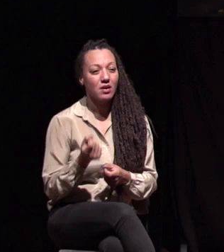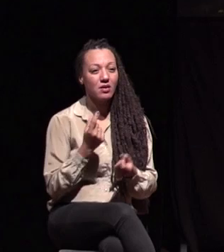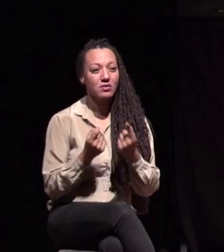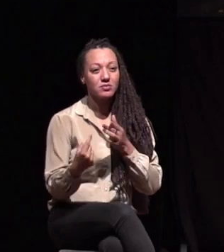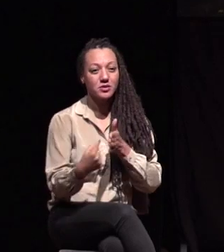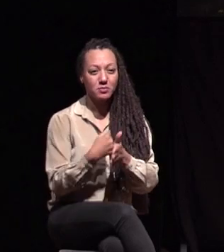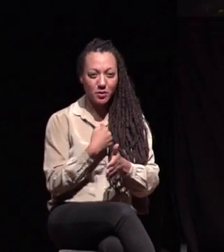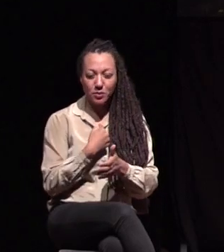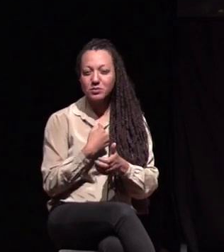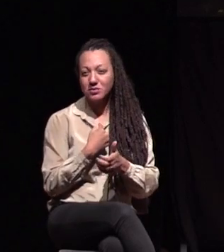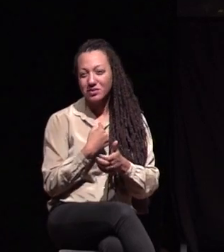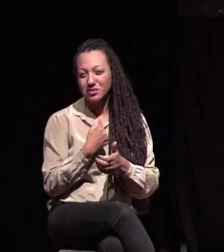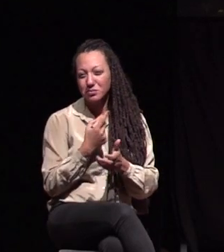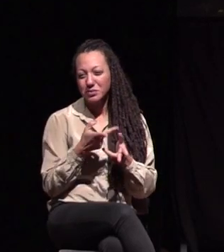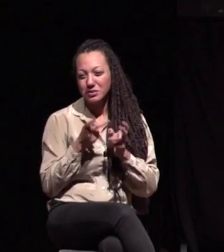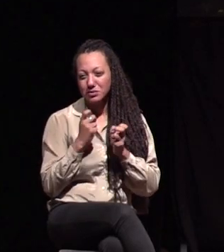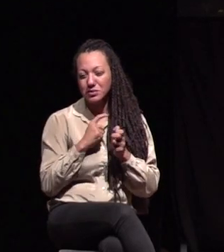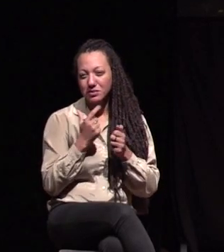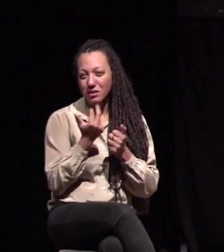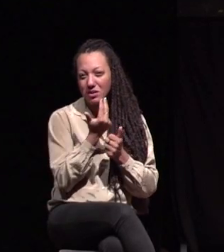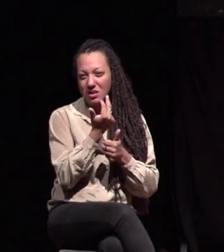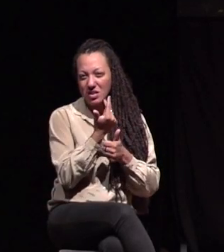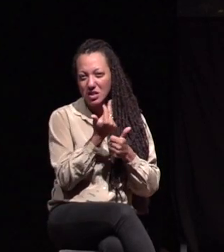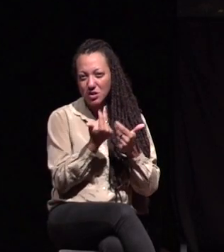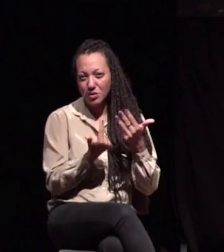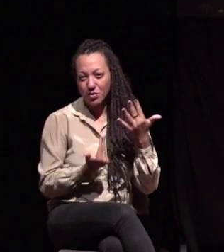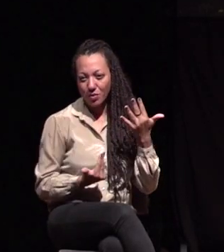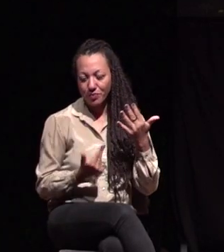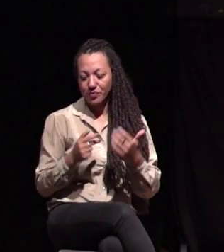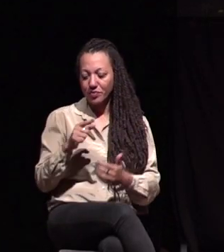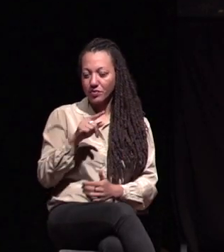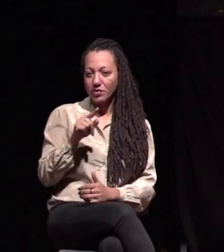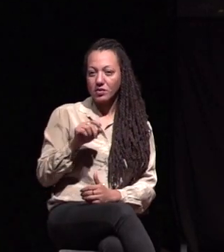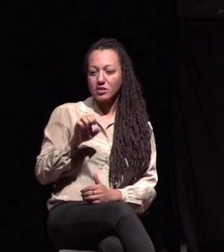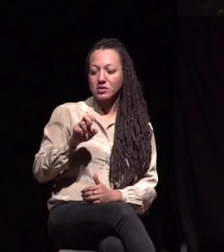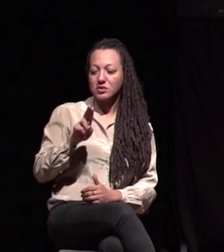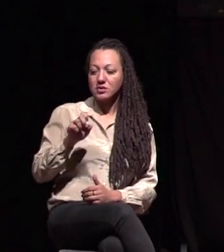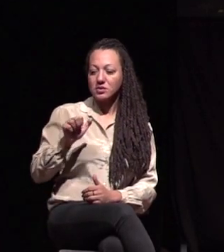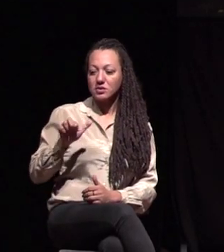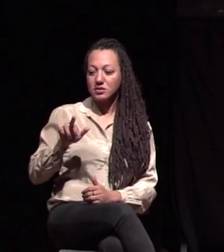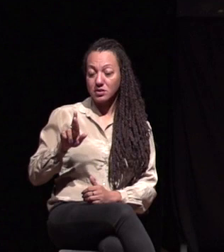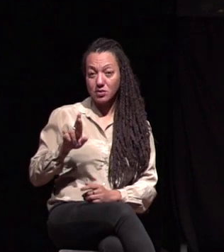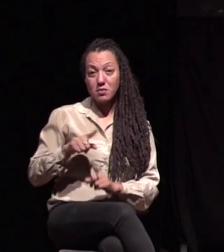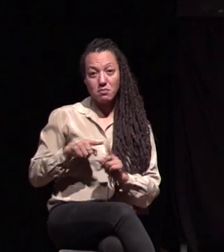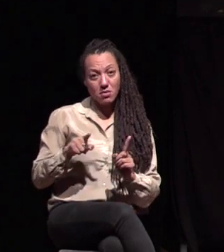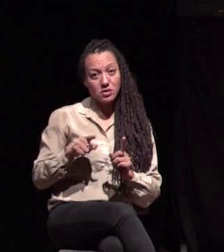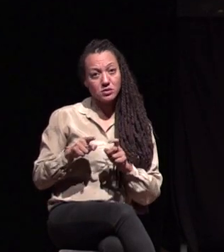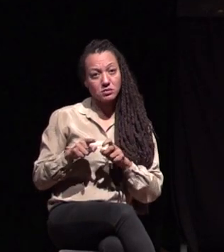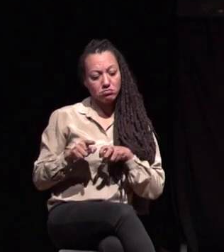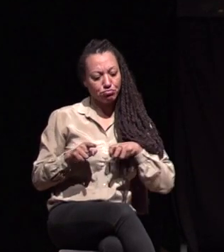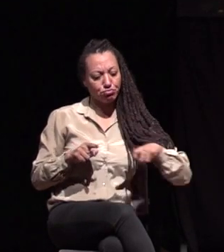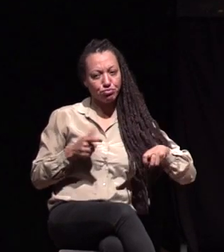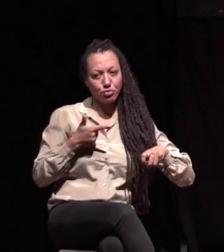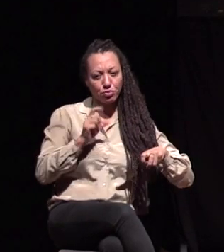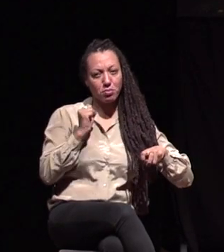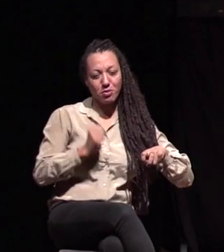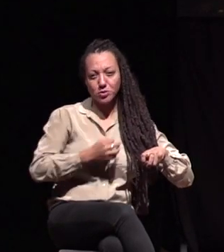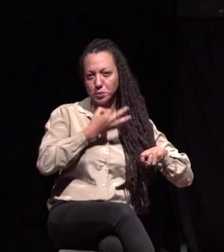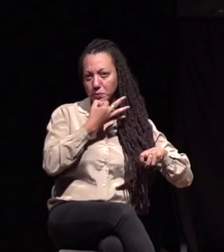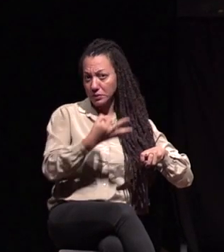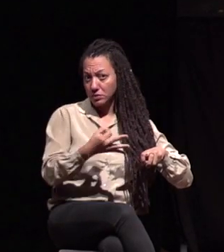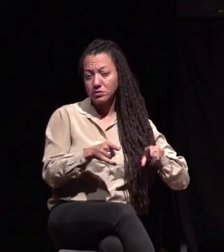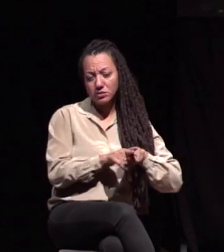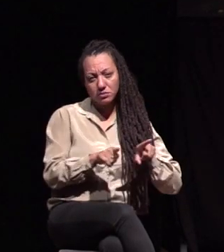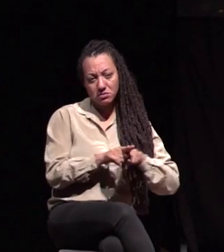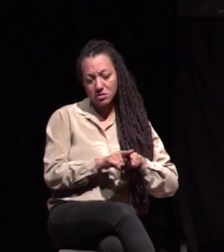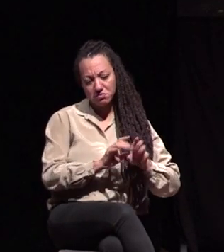perguntas recorrentes para o Zeuler, mas também os outros participantes podem se manifestar se tiverem vontade